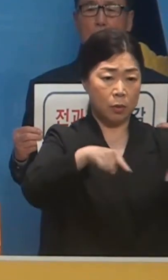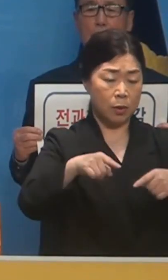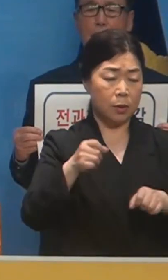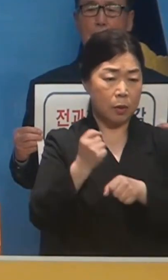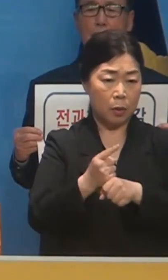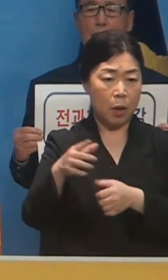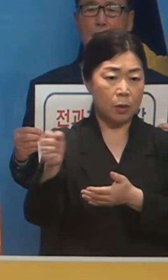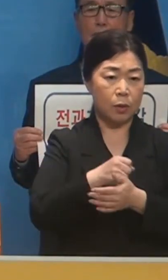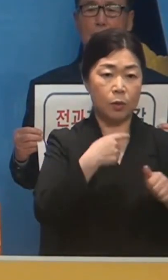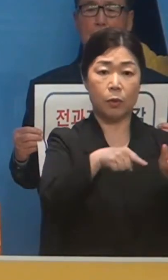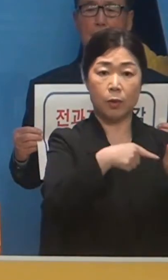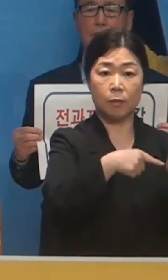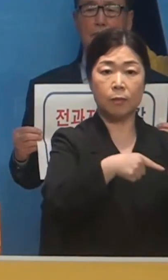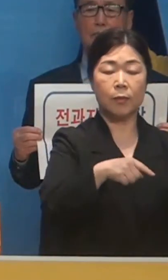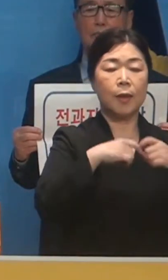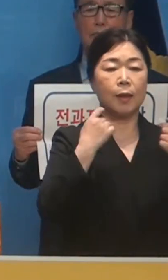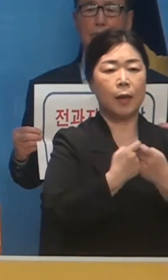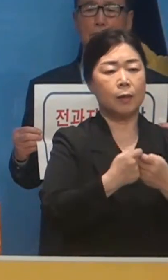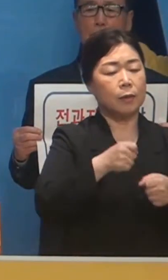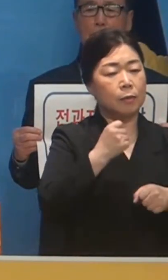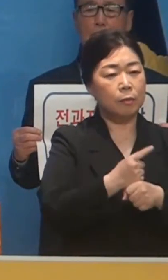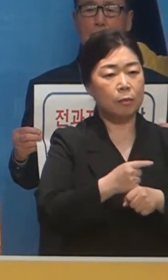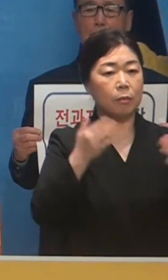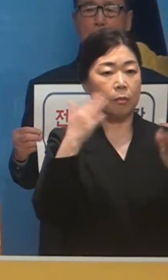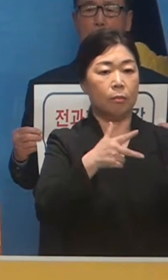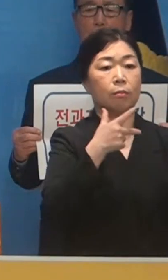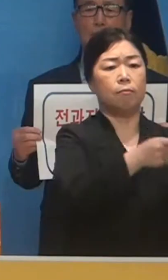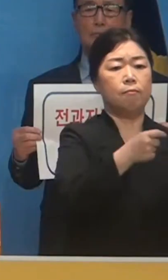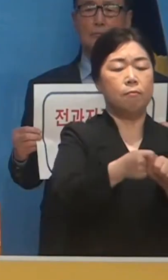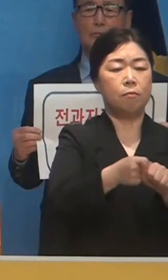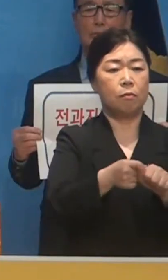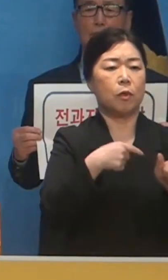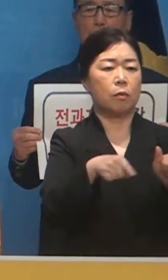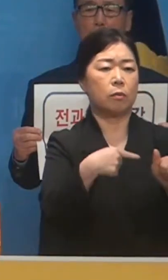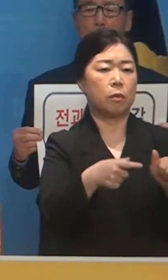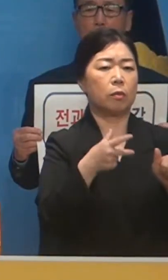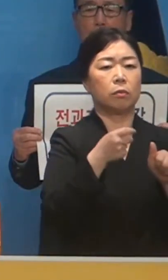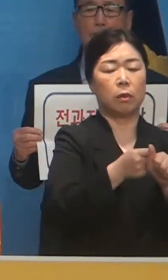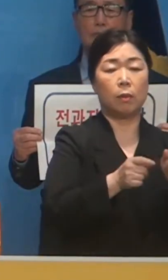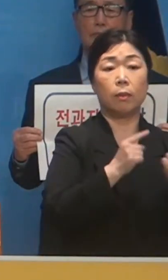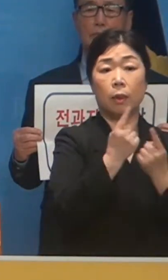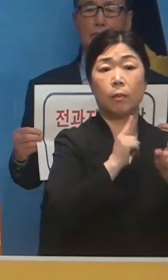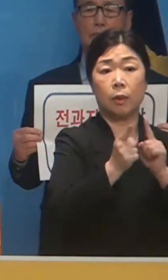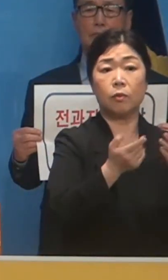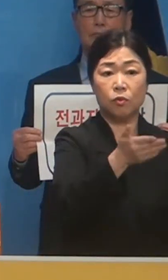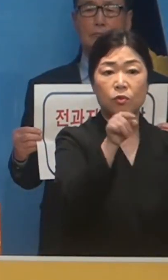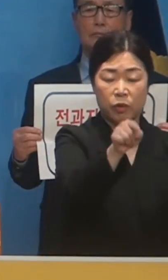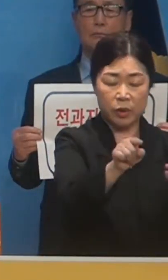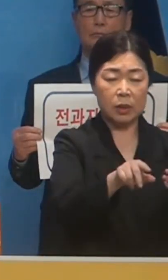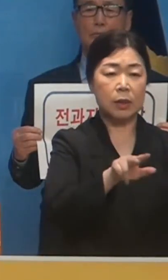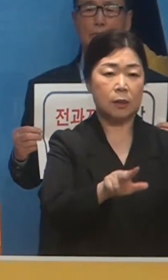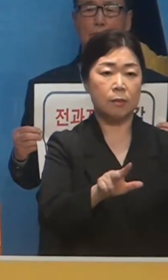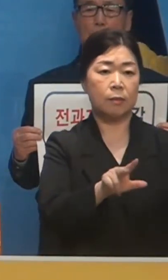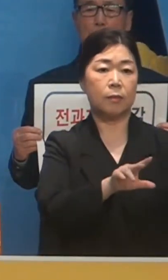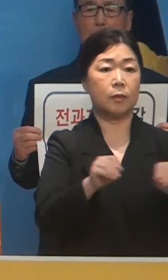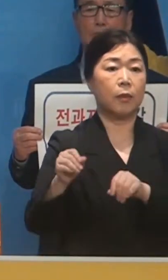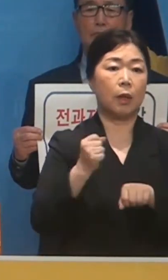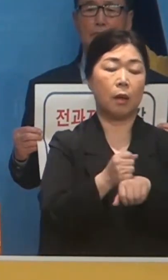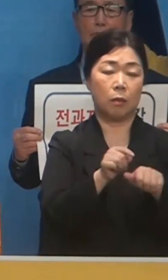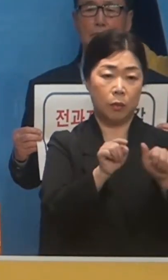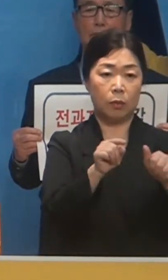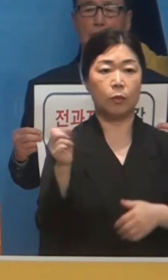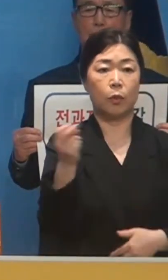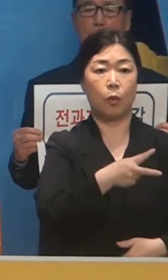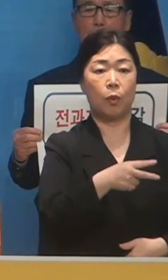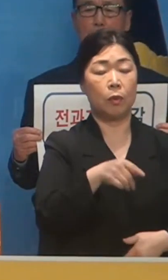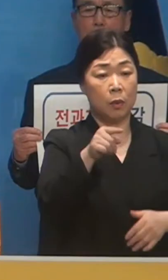성향을 가진 교사가 개인의 정치적 성향을 학생들에게 직간접적으로 이념하여 교육하는 것을 즉각